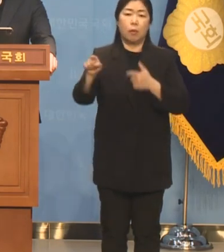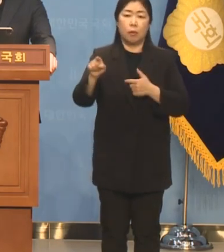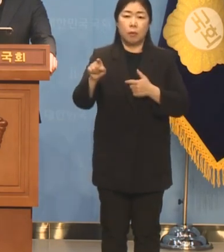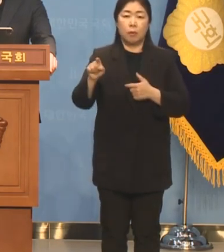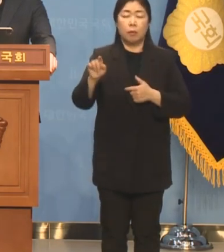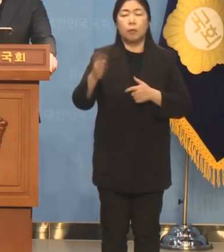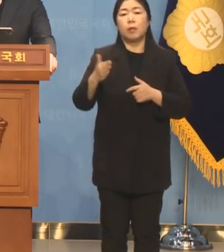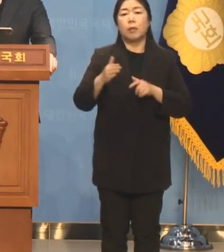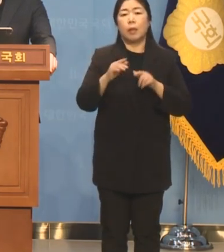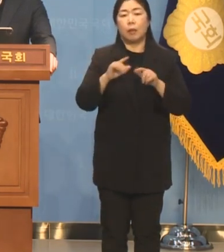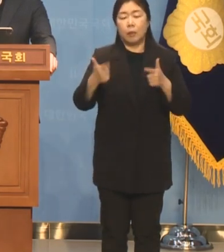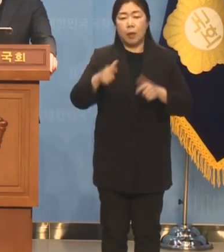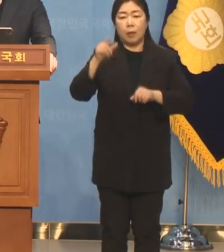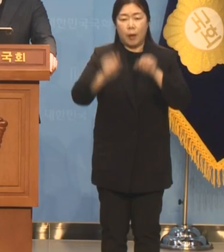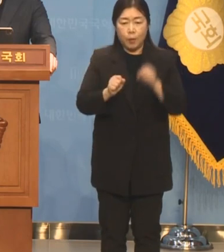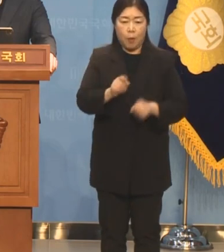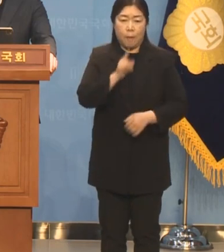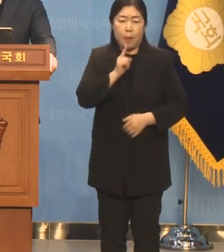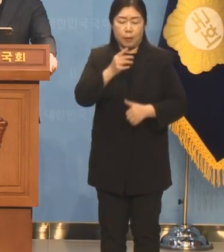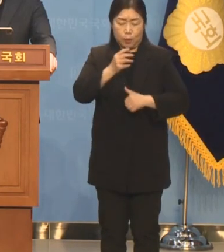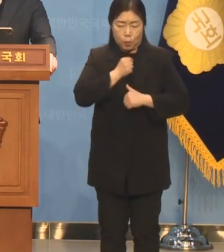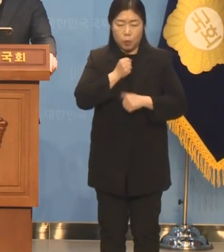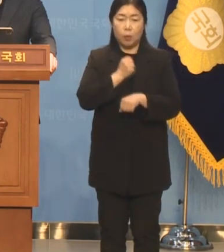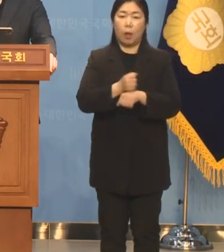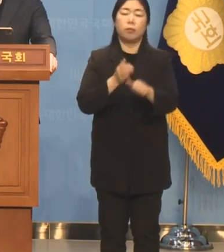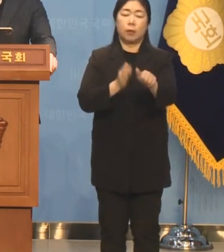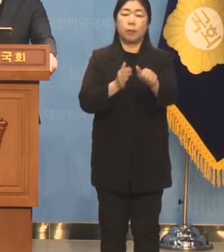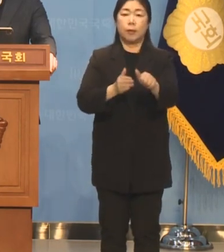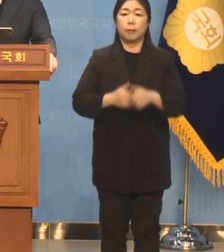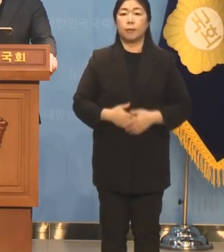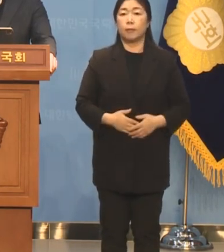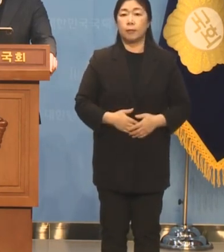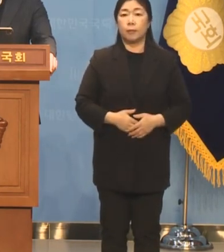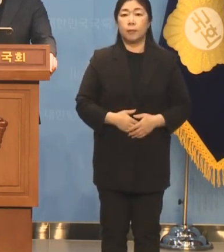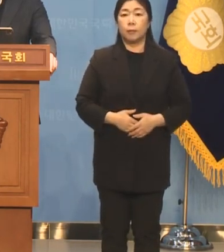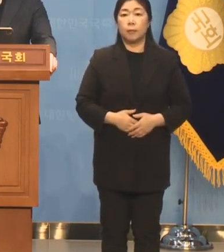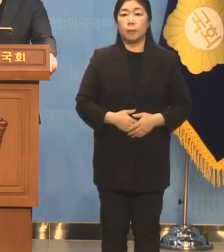않도록 행실과 언행에 주의를 다하기 바랍니다.